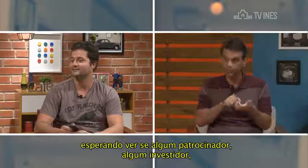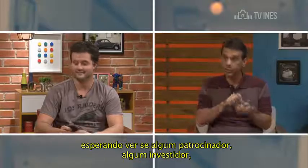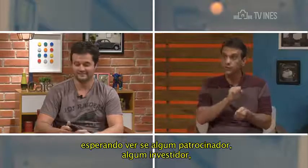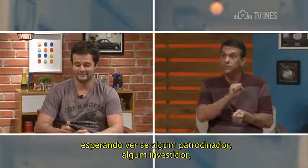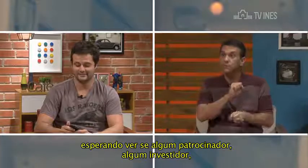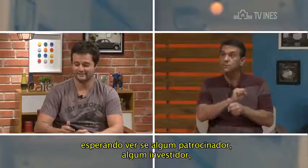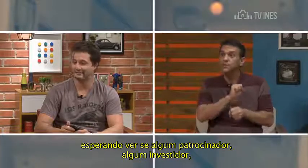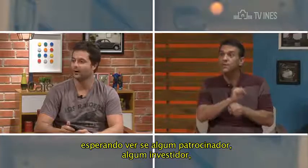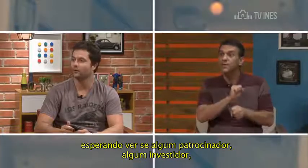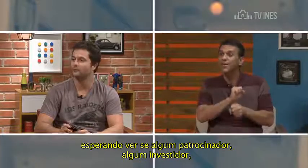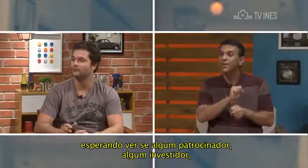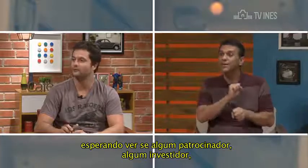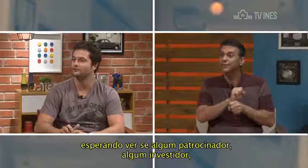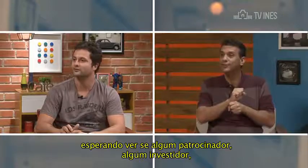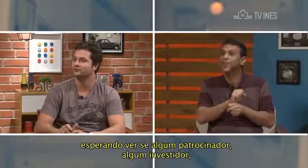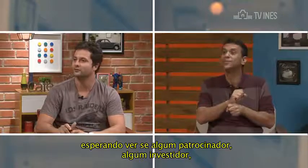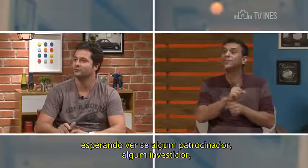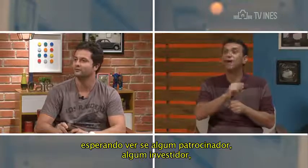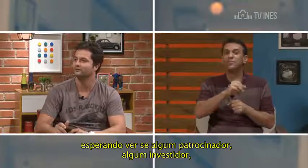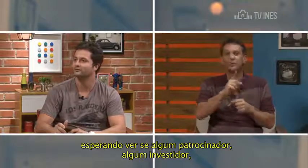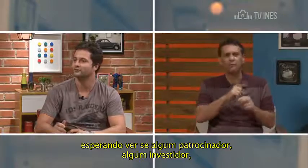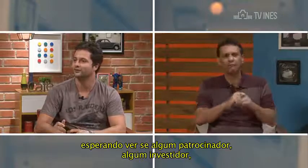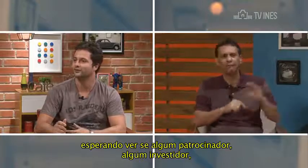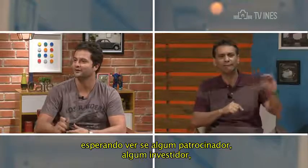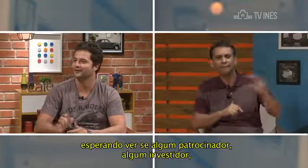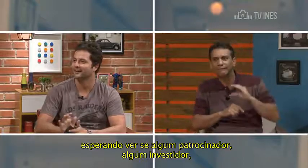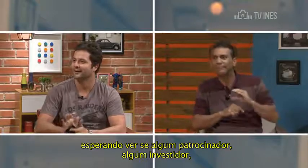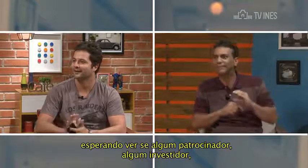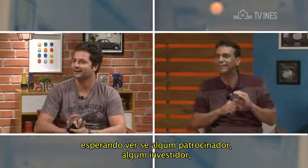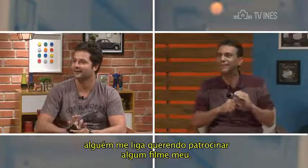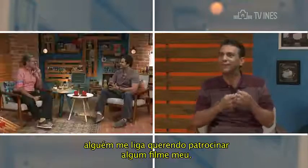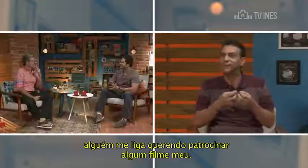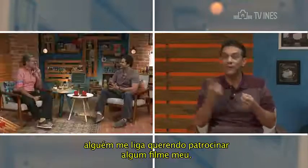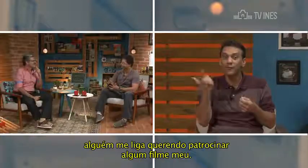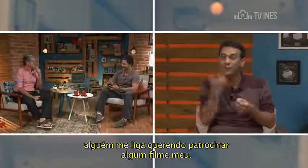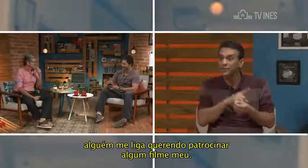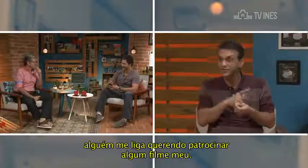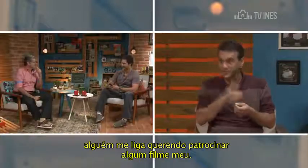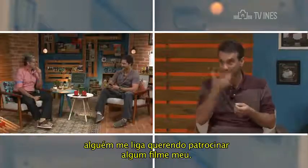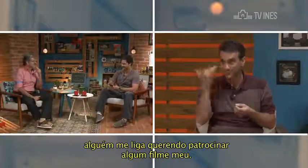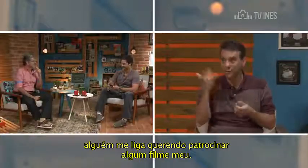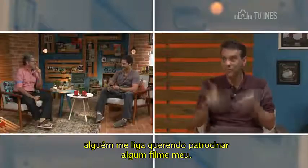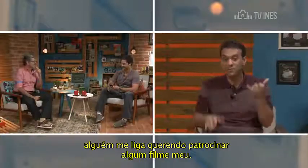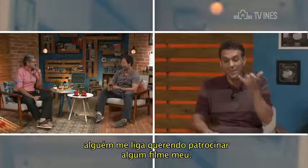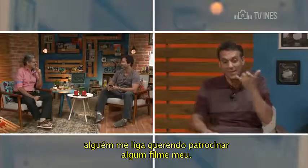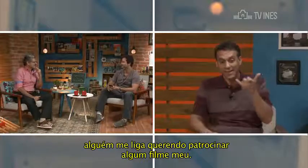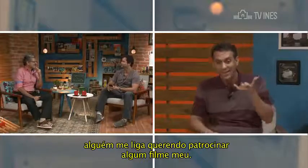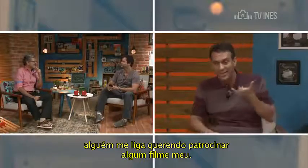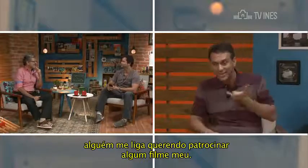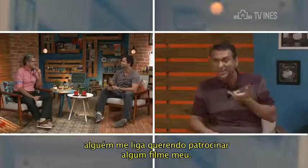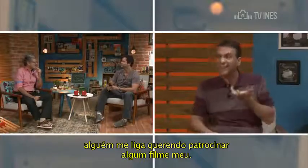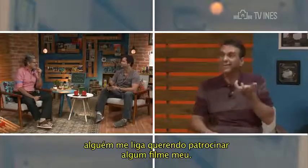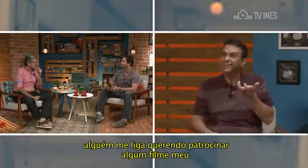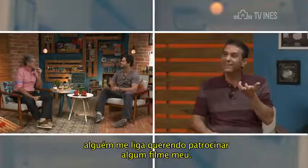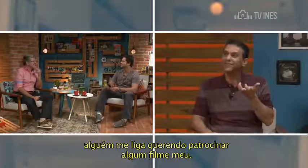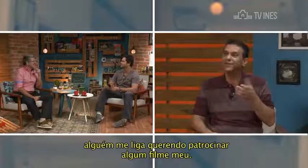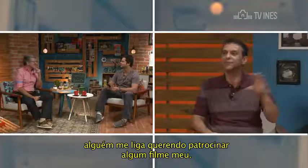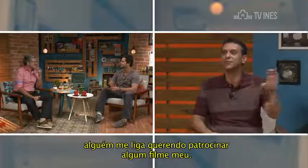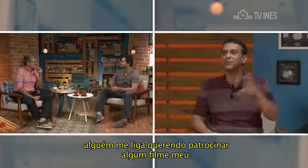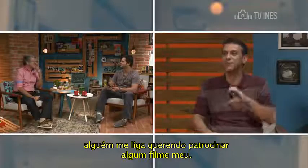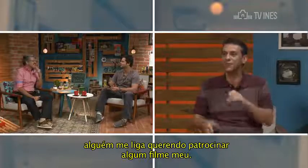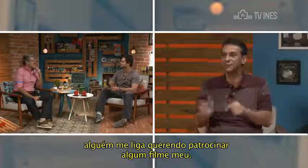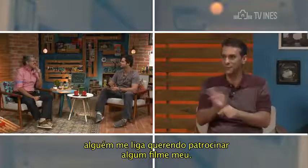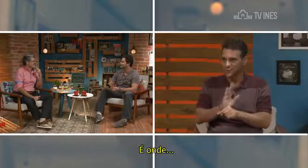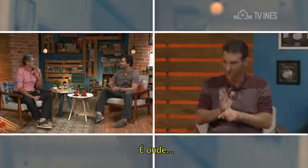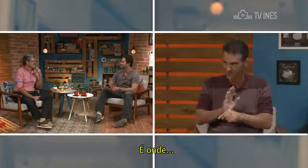esperando ver se algum patrocinador, algum investidor, alguém me liga querendo patrocinar algum